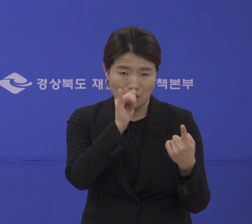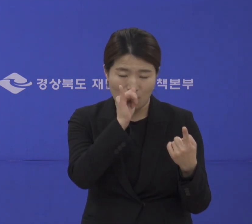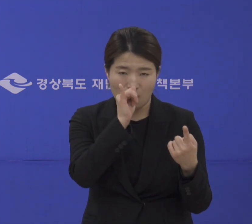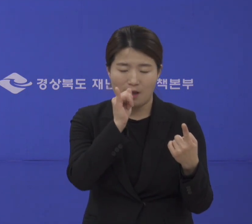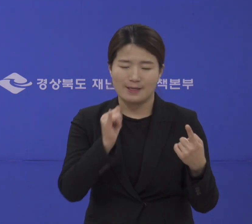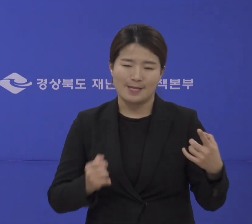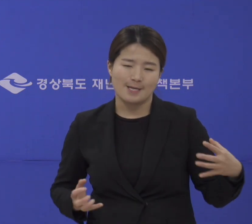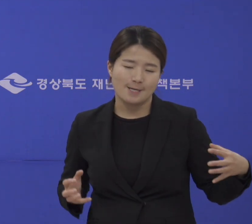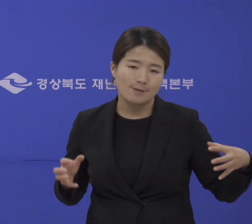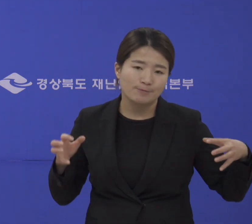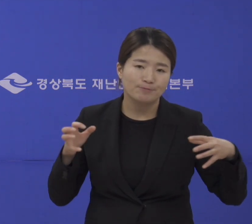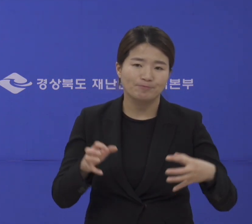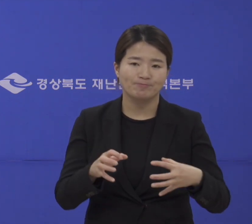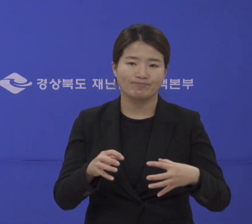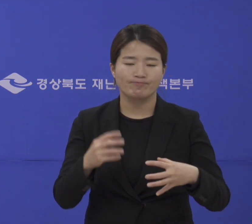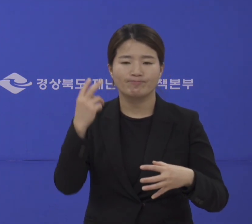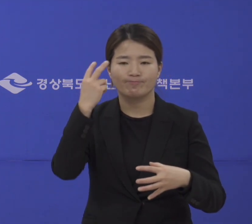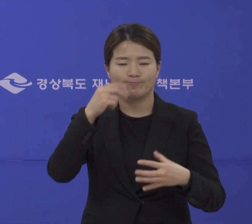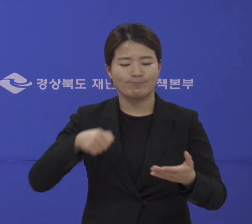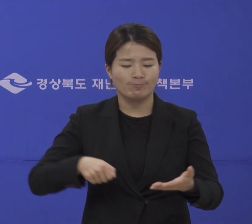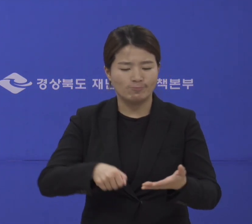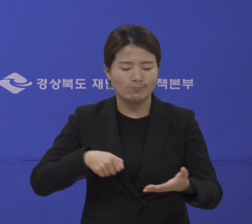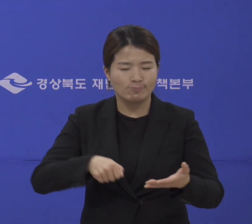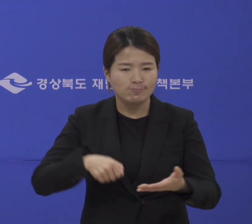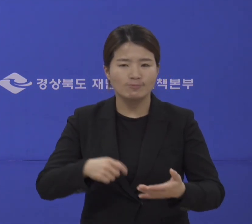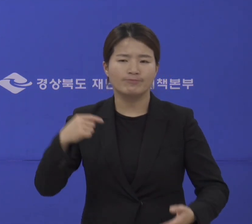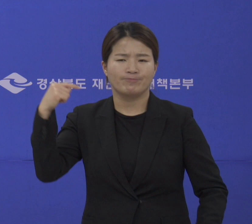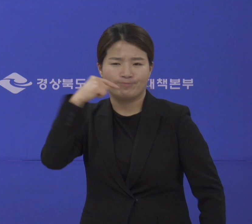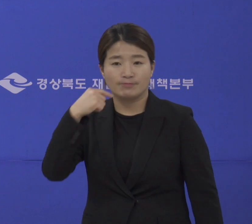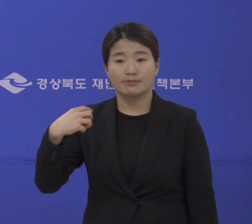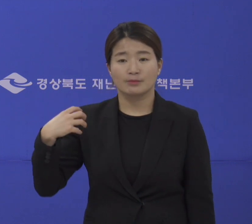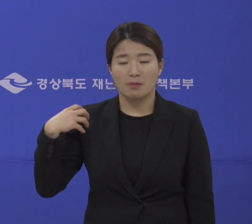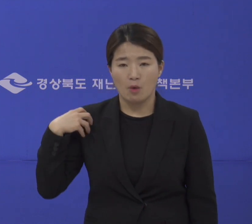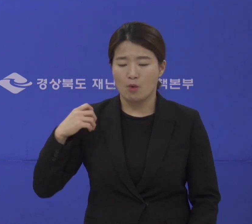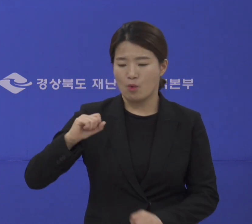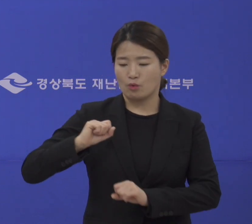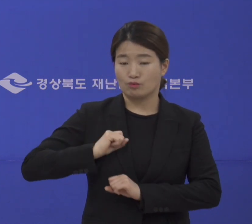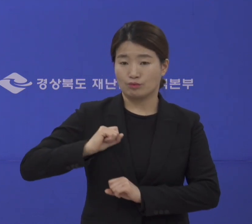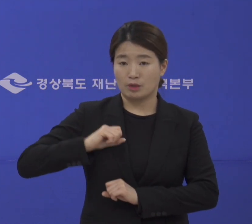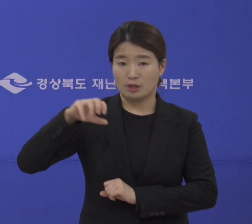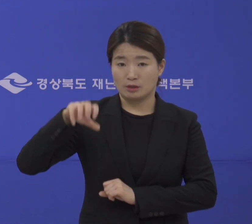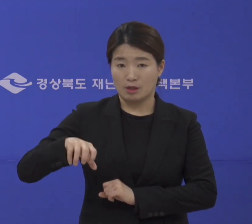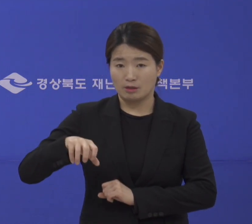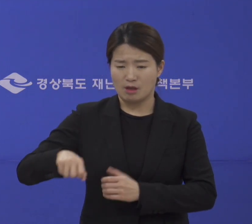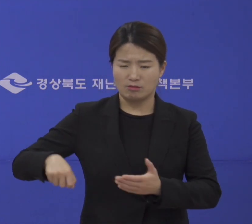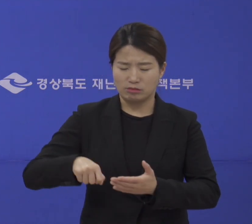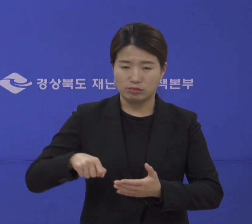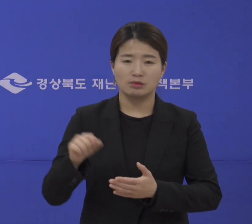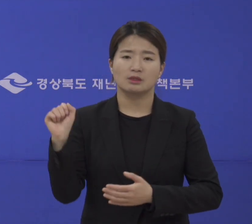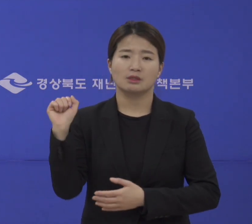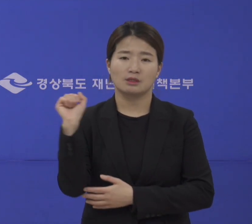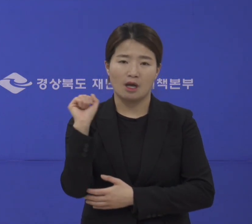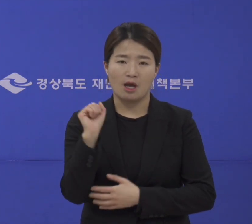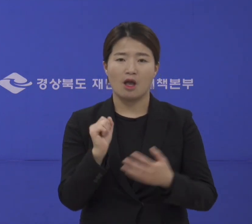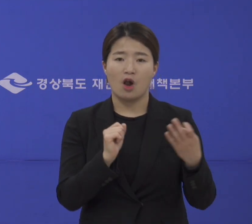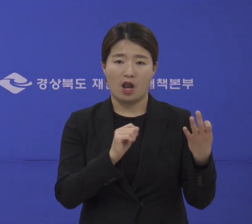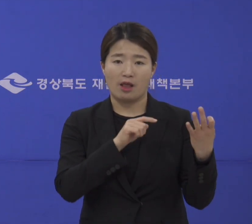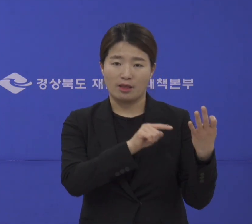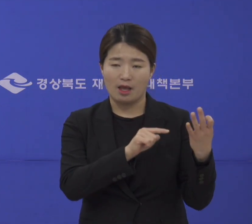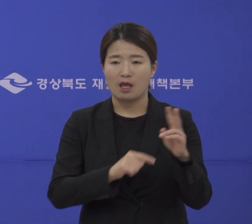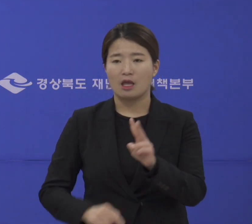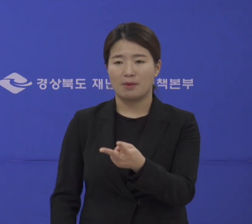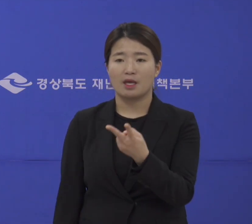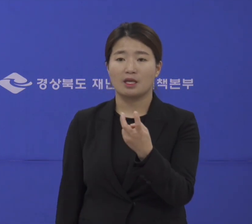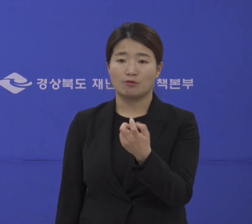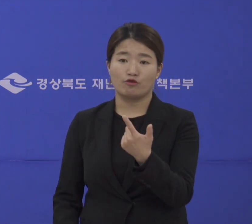거를 동원해서 철저히 하겠다는 말씀을 드리면서, 군에서도 제독차 14대와 군인